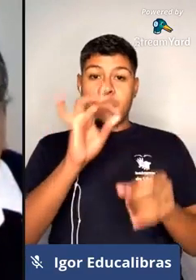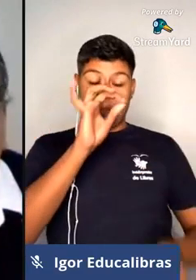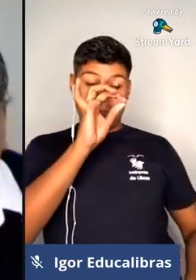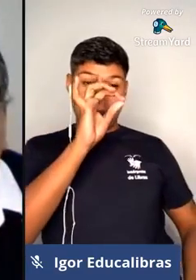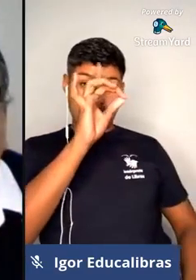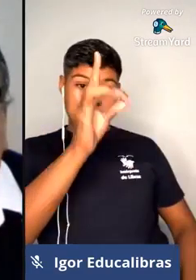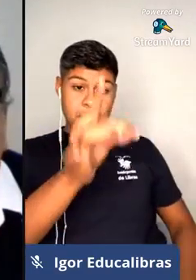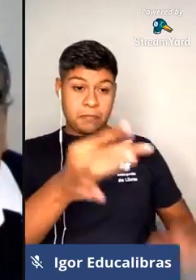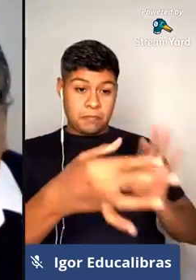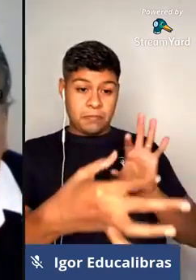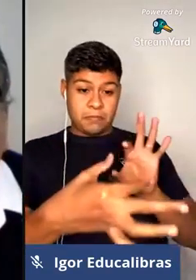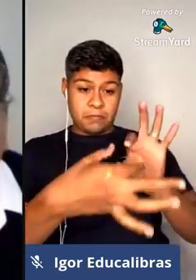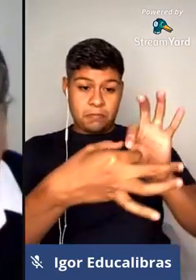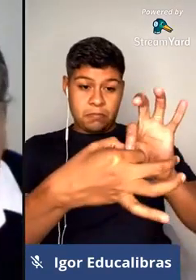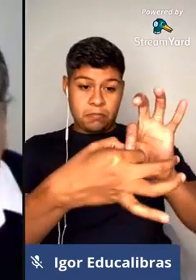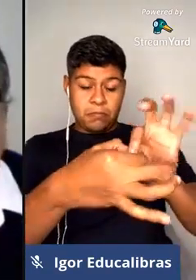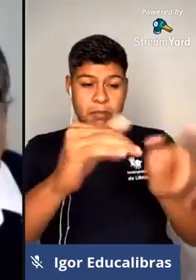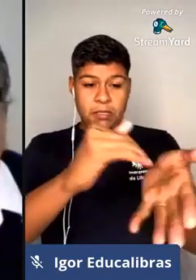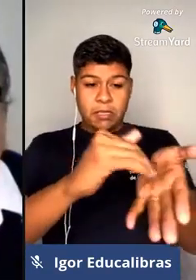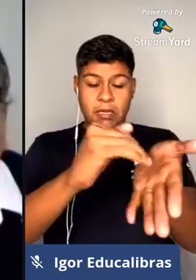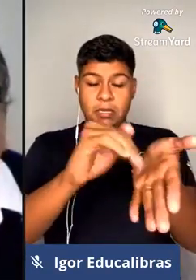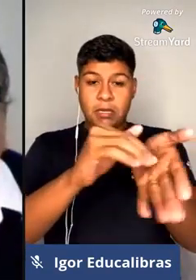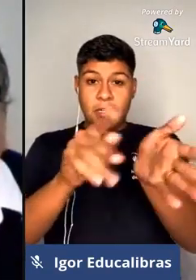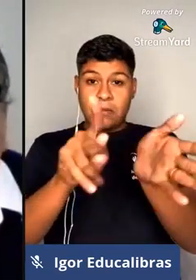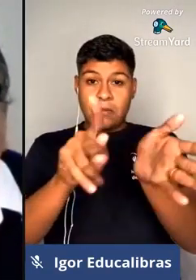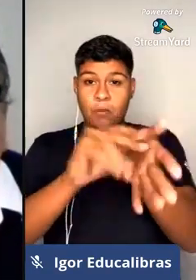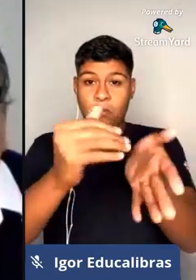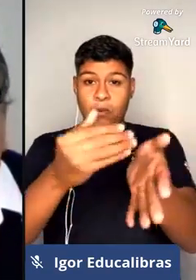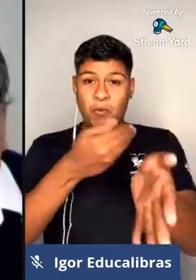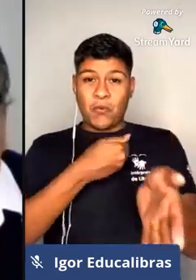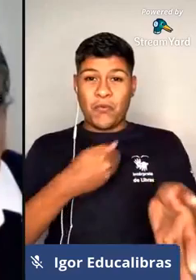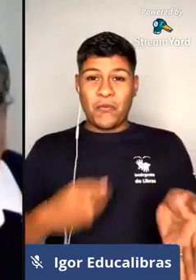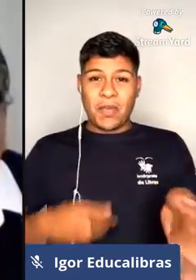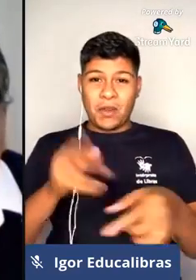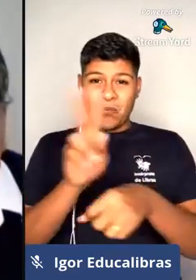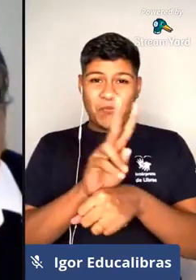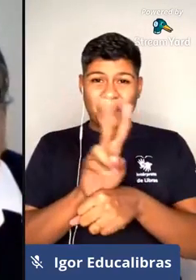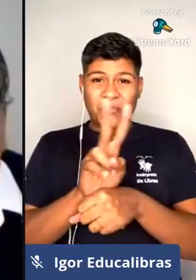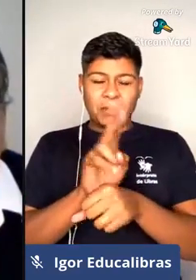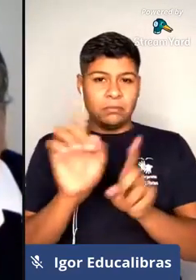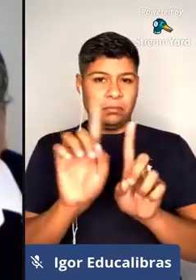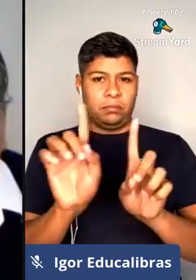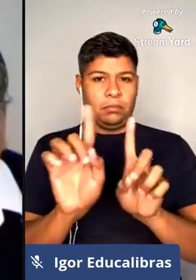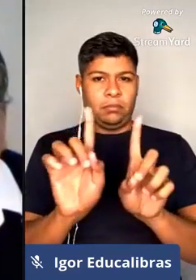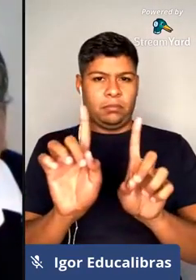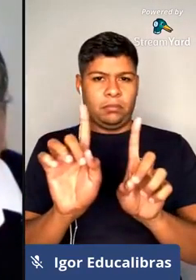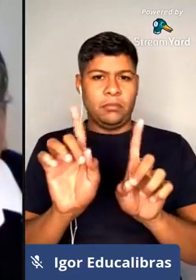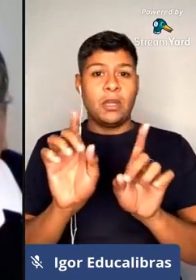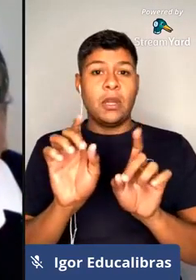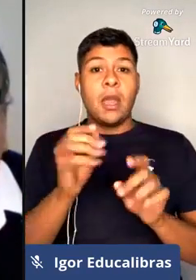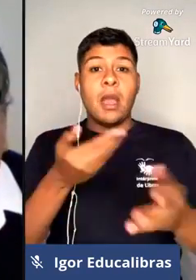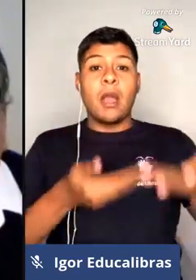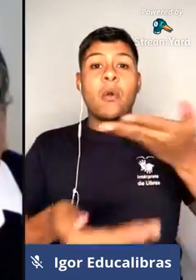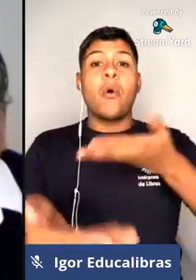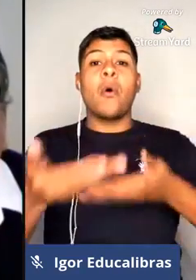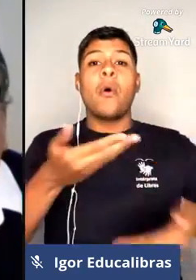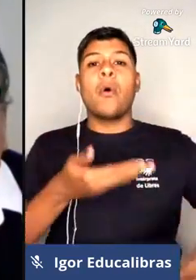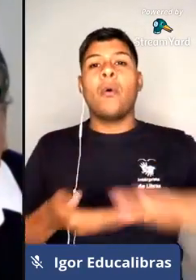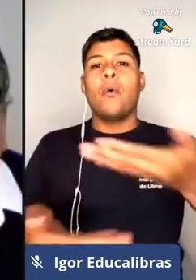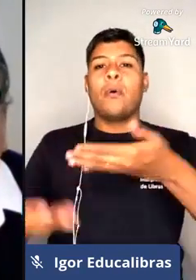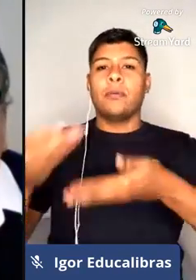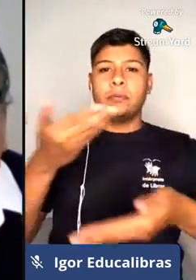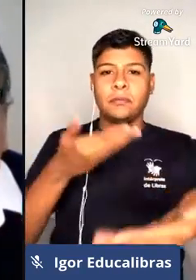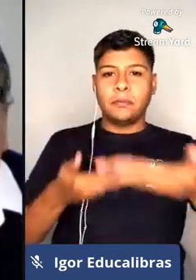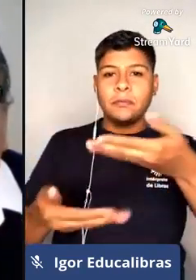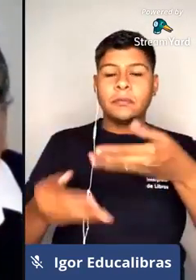vinculado a uma secretaria, um órgão de governo, não para fiscalizá-lo, mas para colaborar para